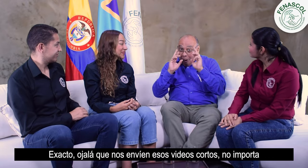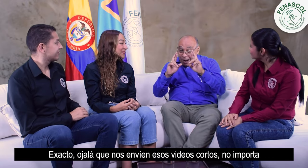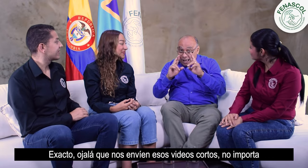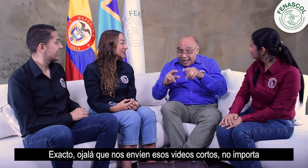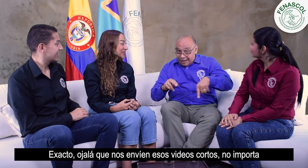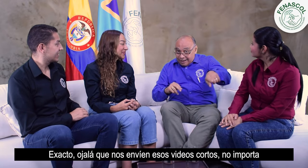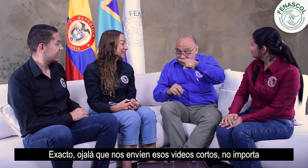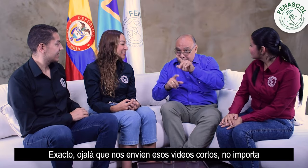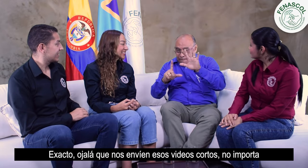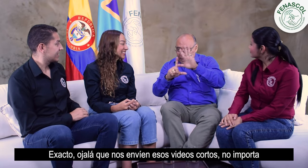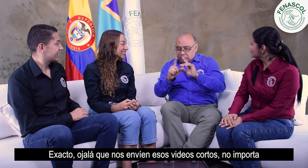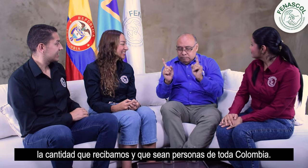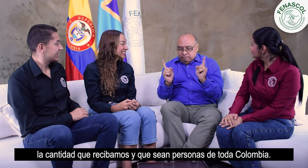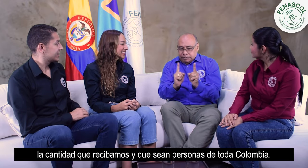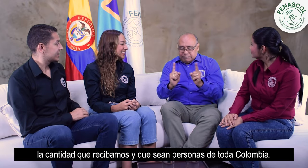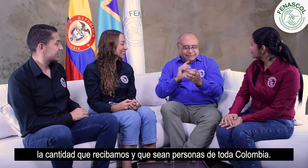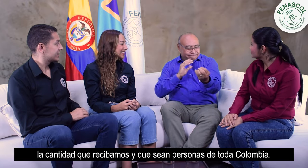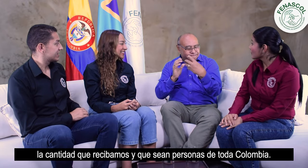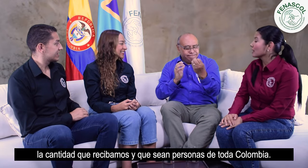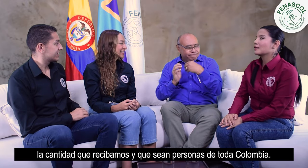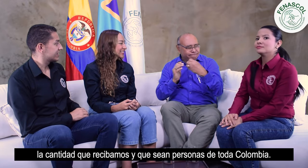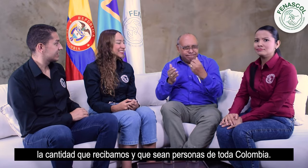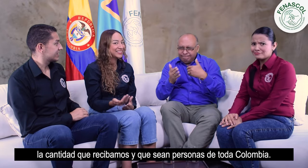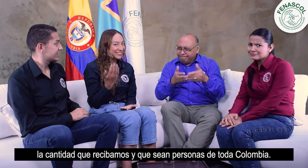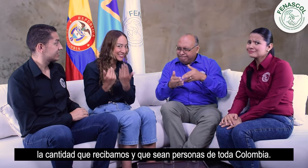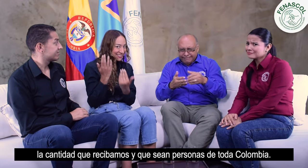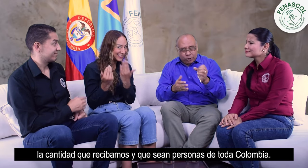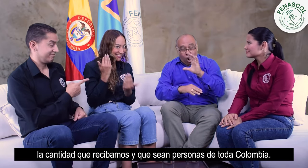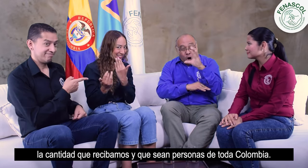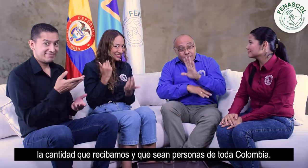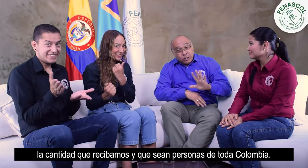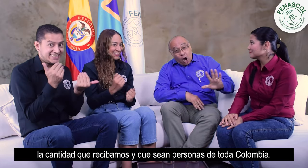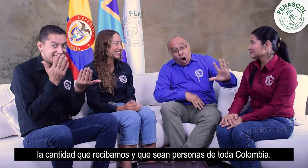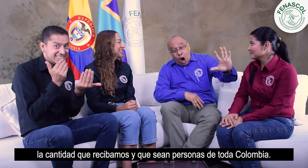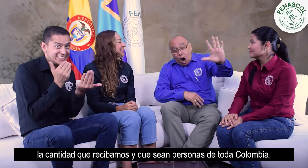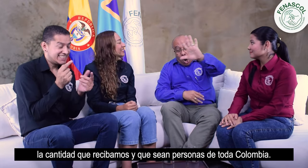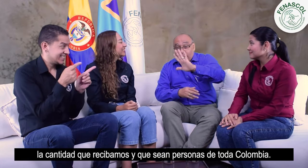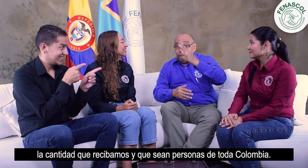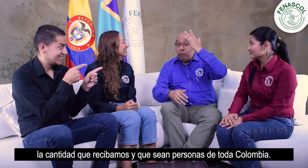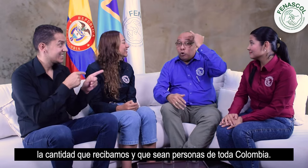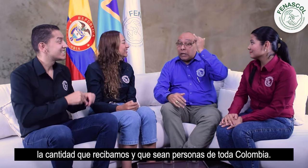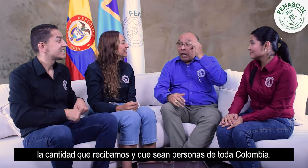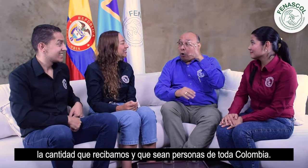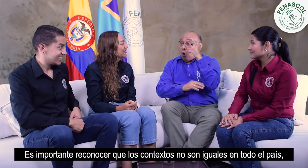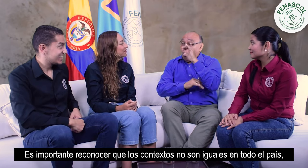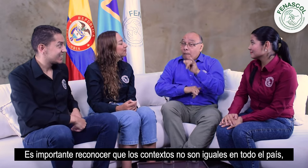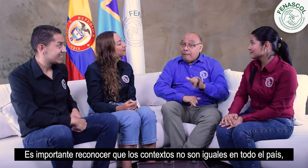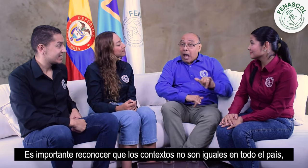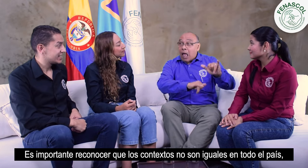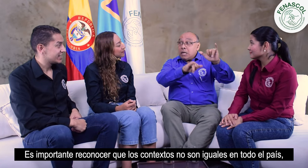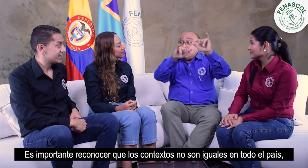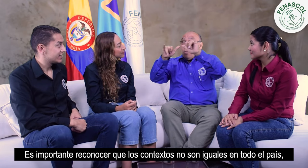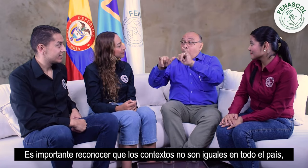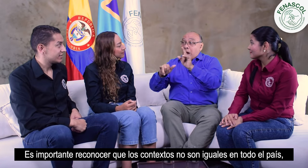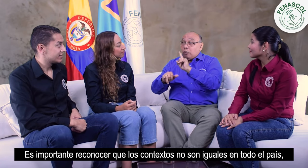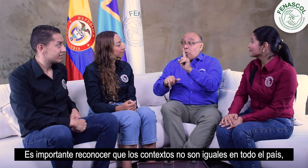cortos, no importa la cantidad que recibamos y que sean personas de toda Colombia. Es importante reconocer que los